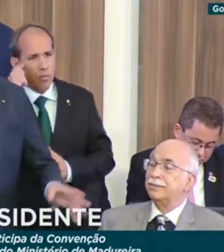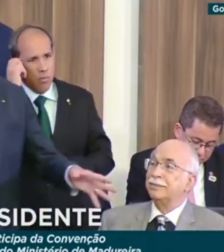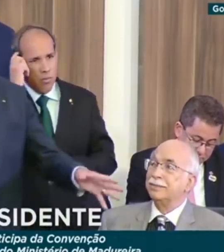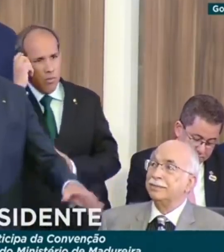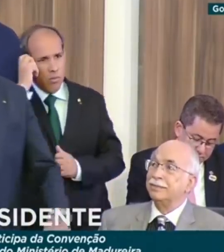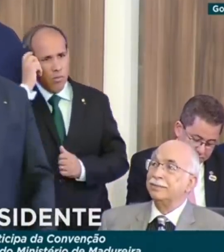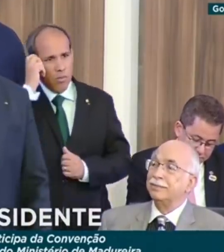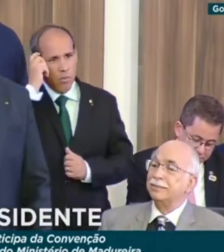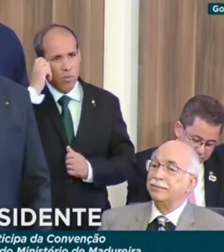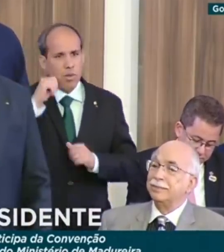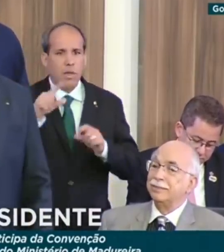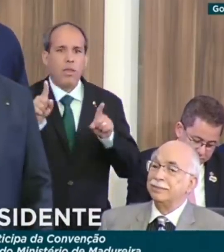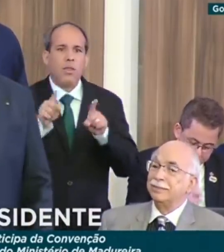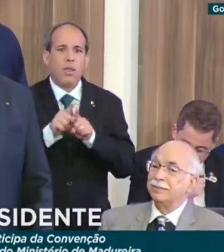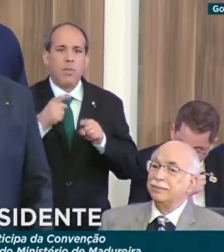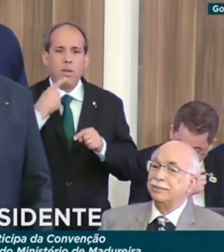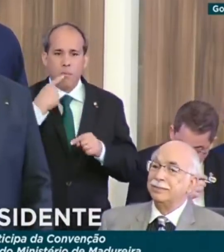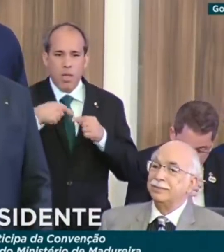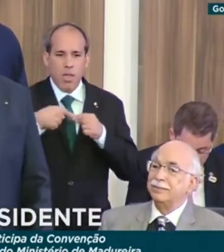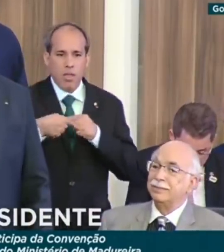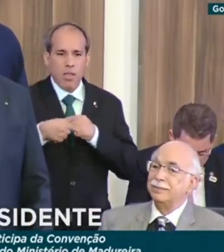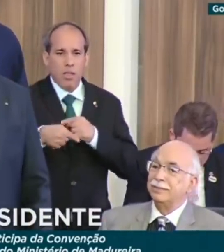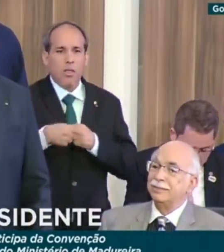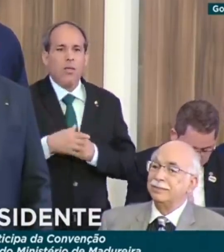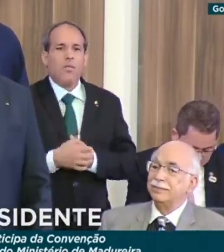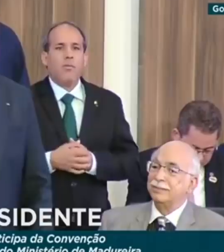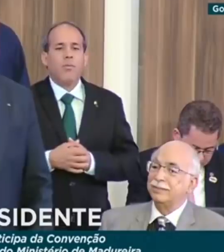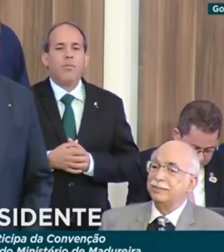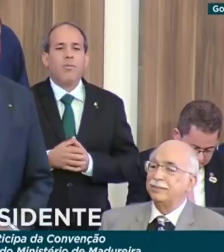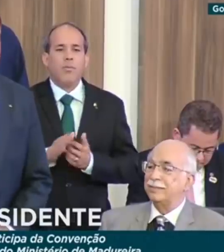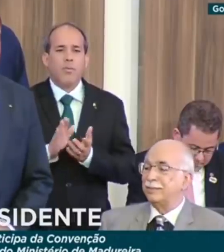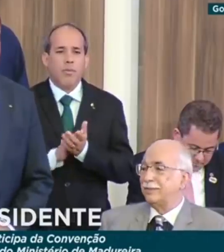Como vou estar daqui a 2 semanas na cúpula.